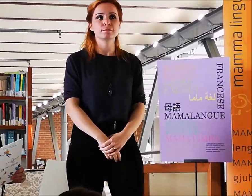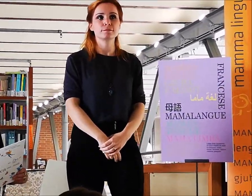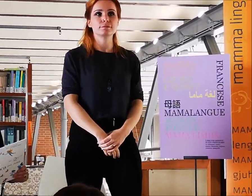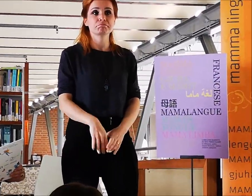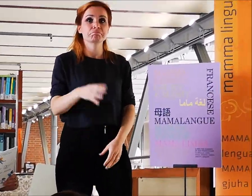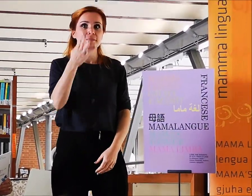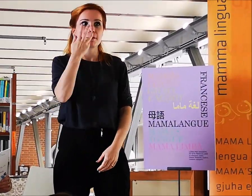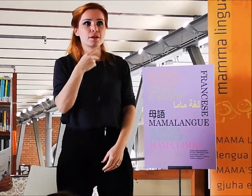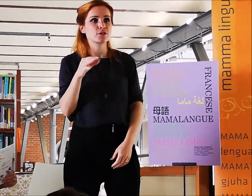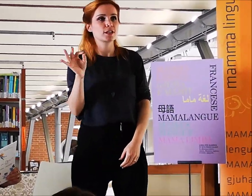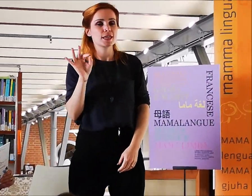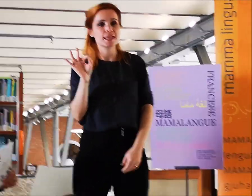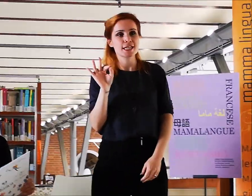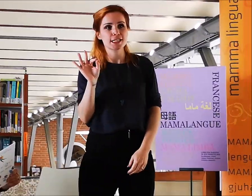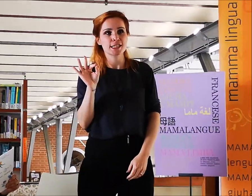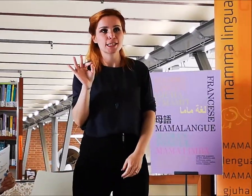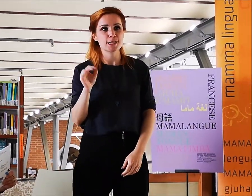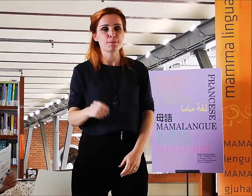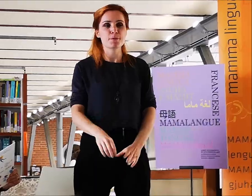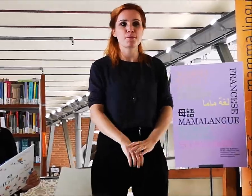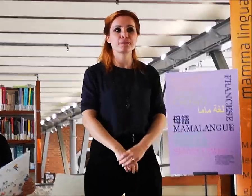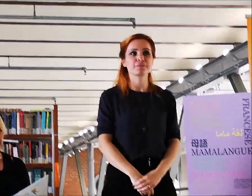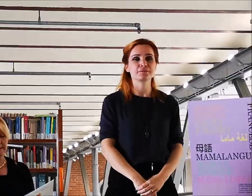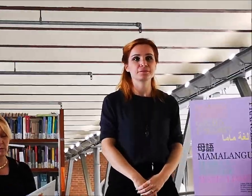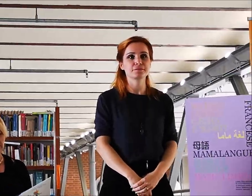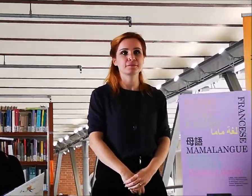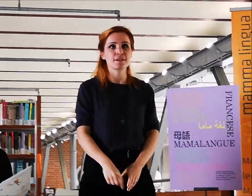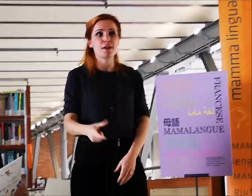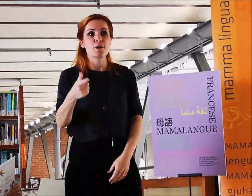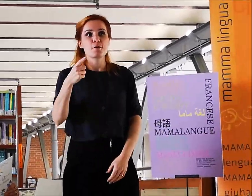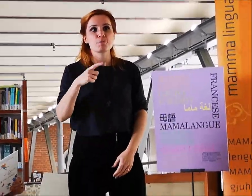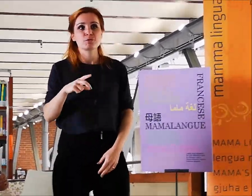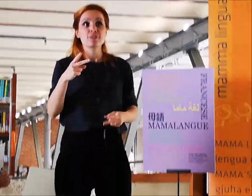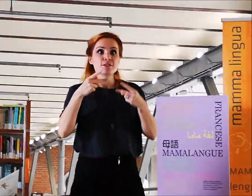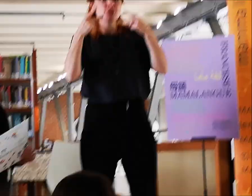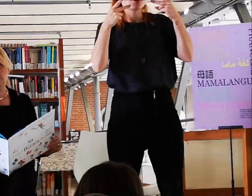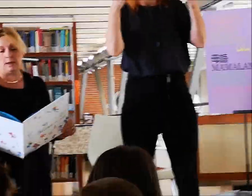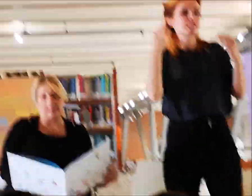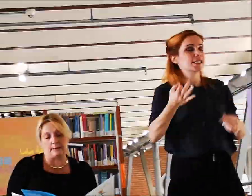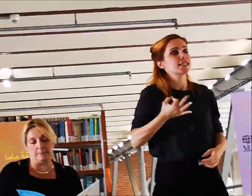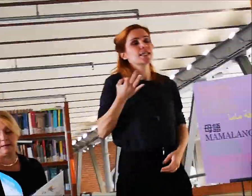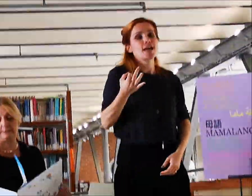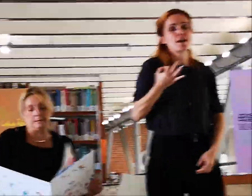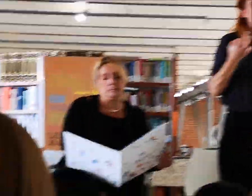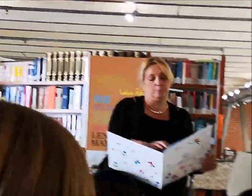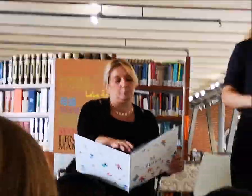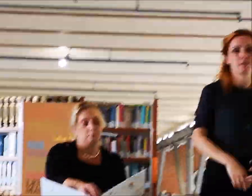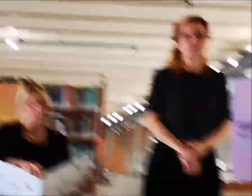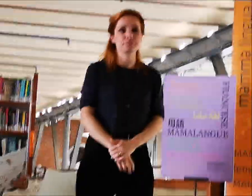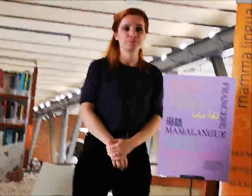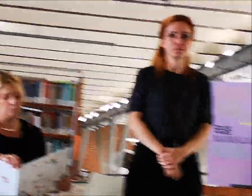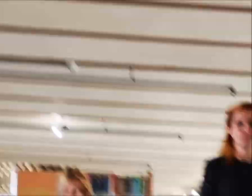Le piacciono molto quelle linee, perché sorridono sempre, anche quando lei è arrabbiata.